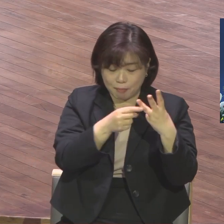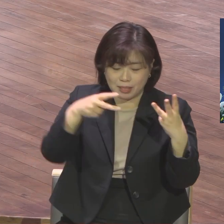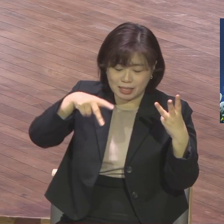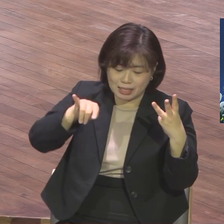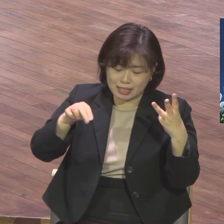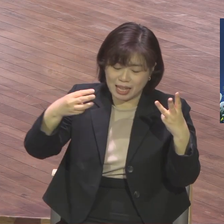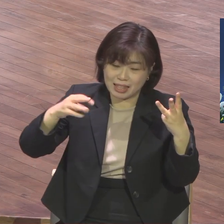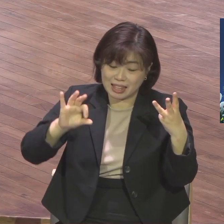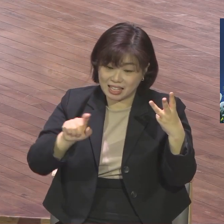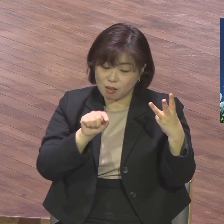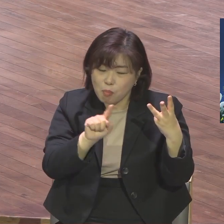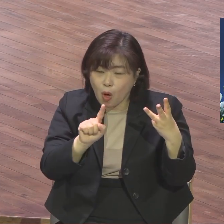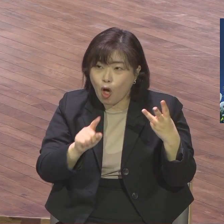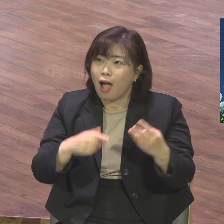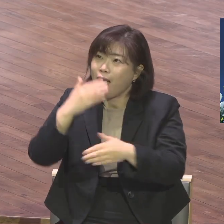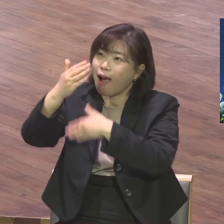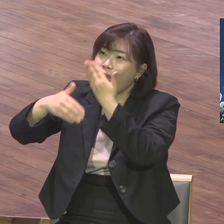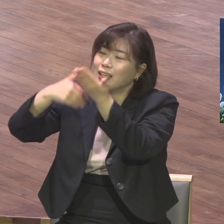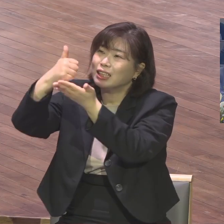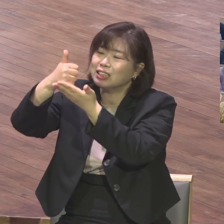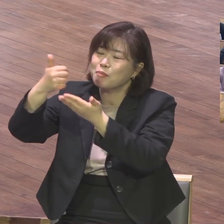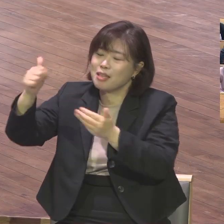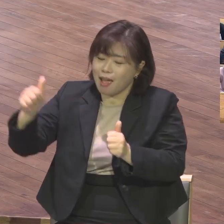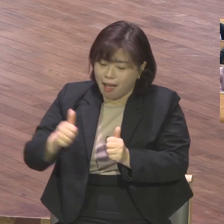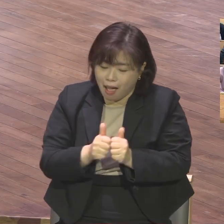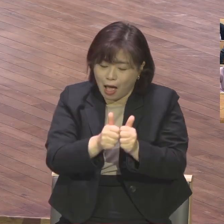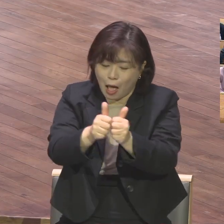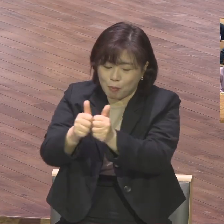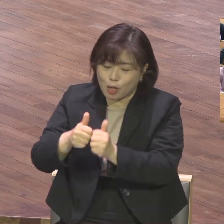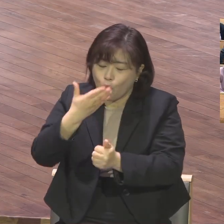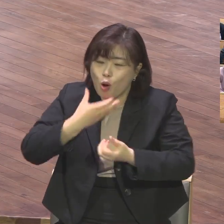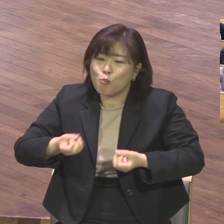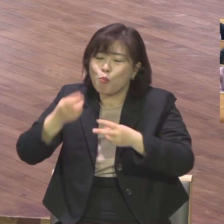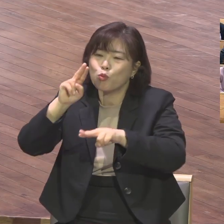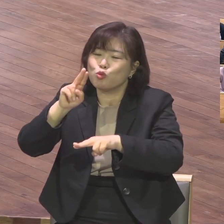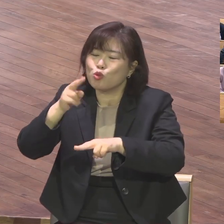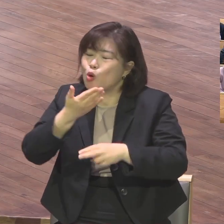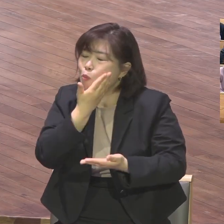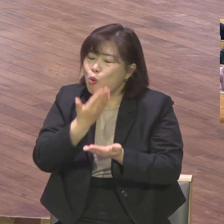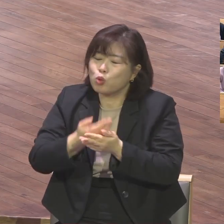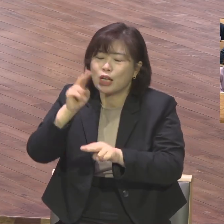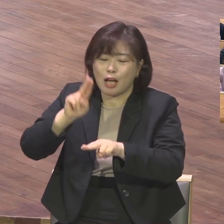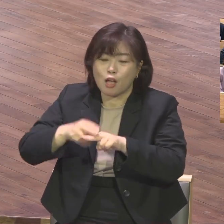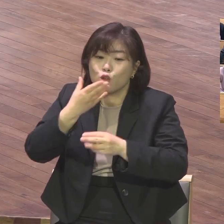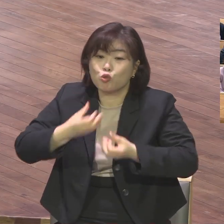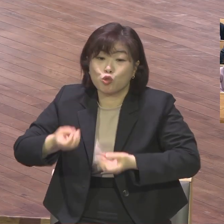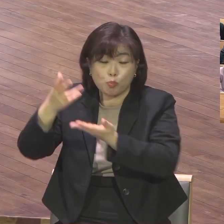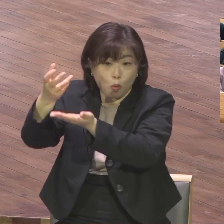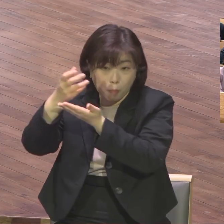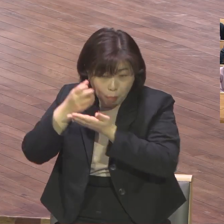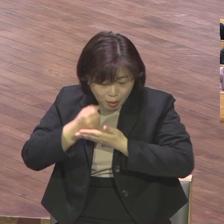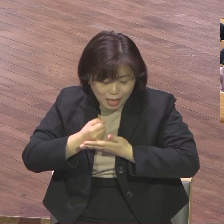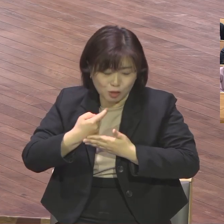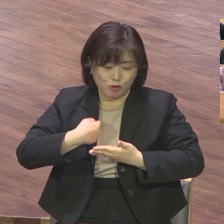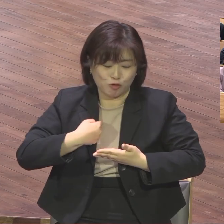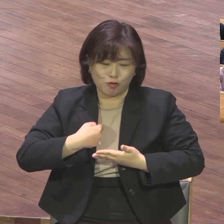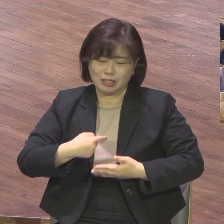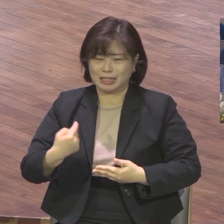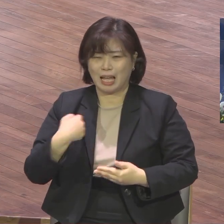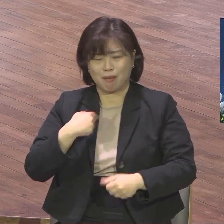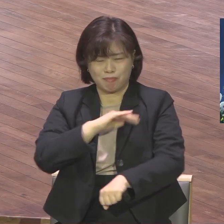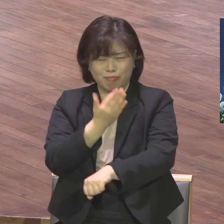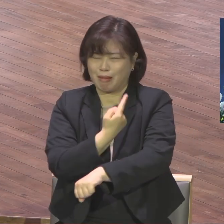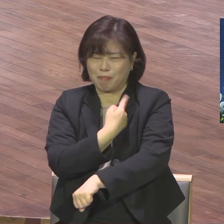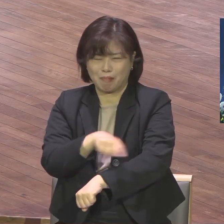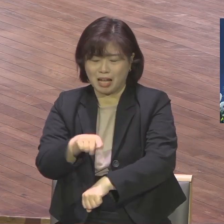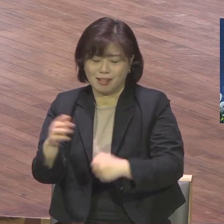보좌의 축복을 오늘도 누리는 하루가 되게 도와주옵소서. 나는 하나님 할 수 없습니다. 시공은 응답의 축복을 나라고 주옵소서. 이삼진의 빛이